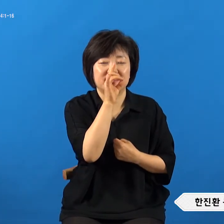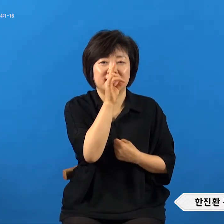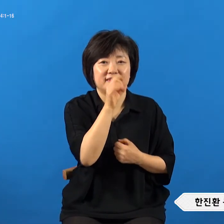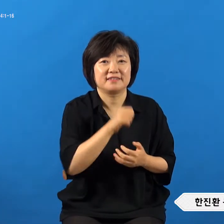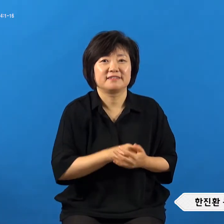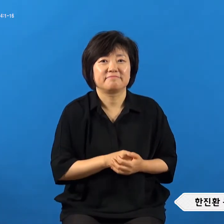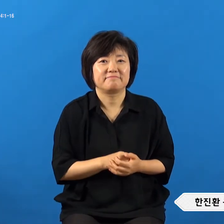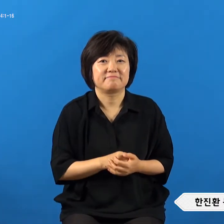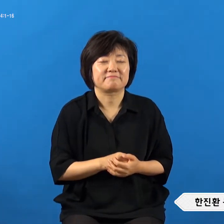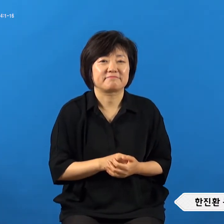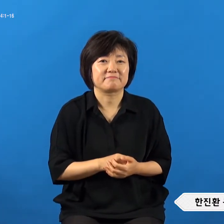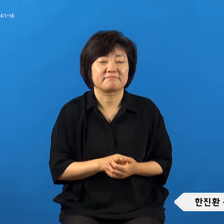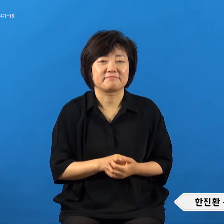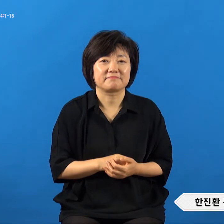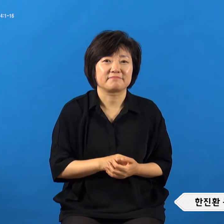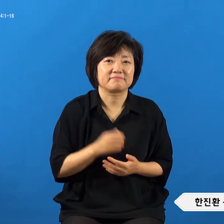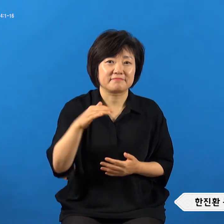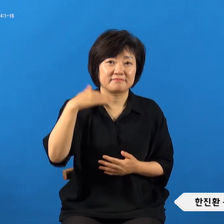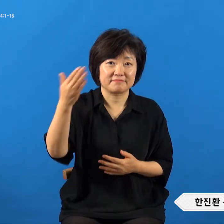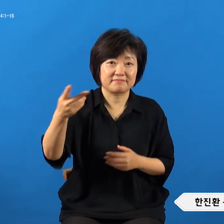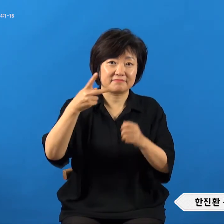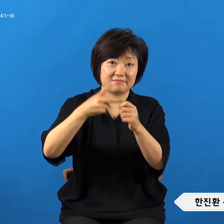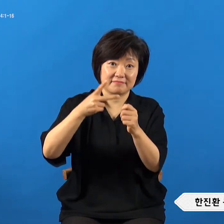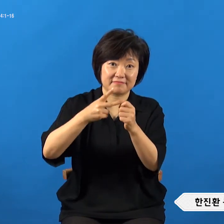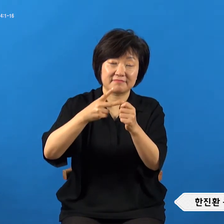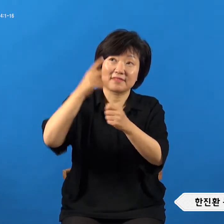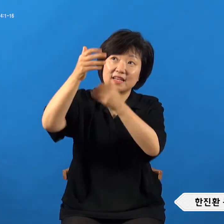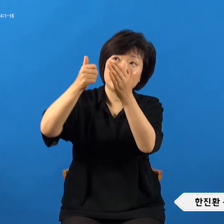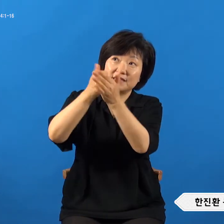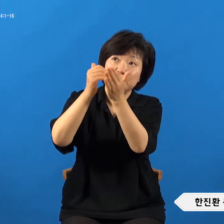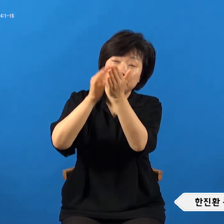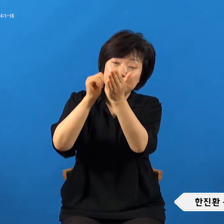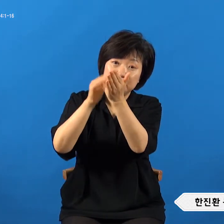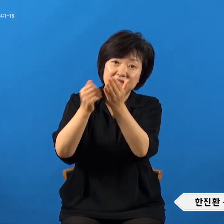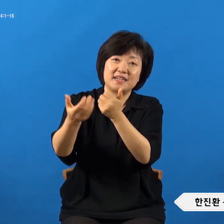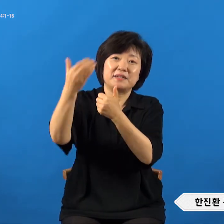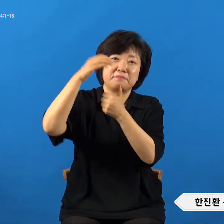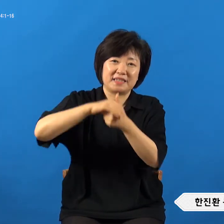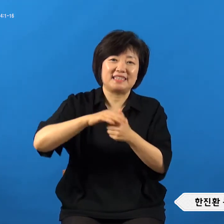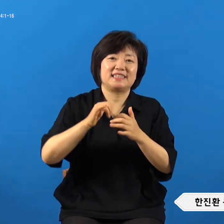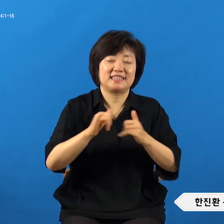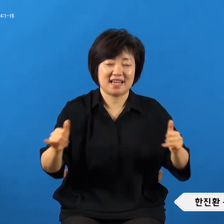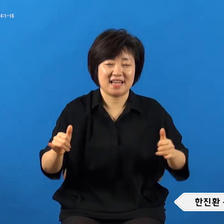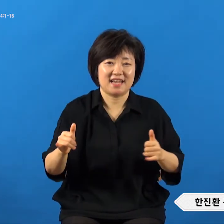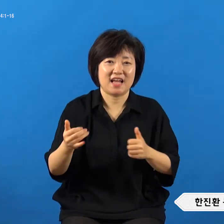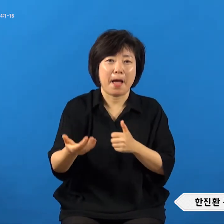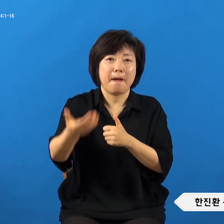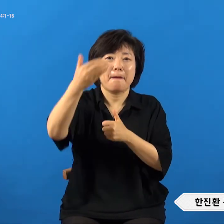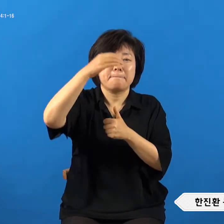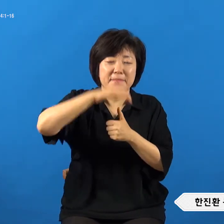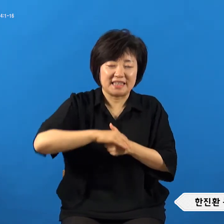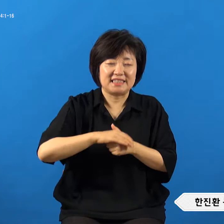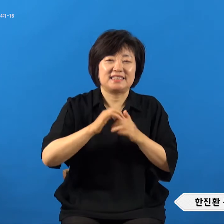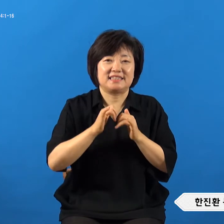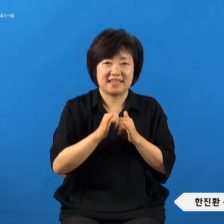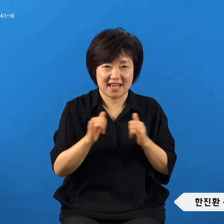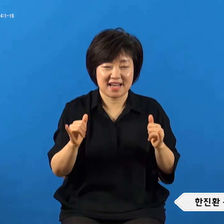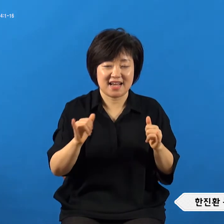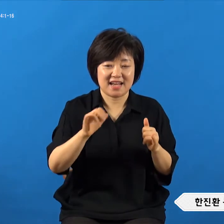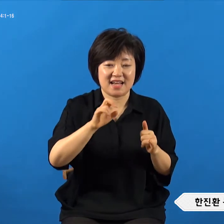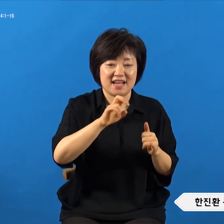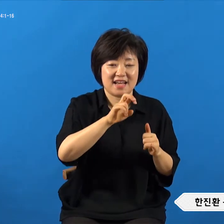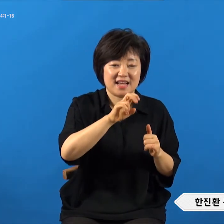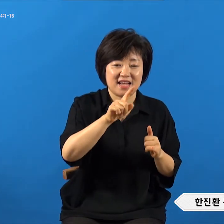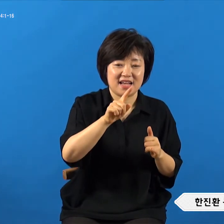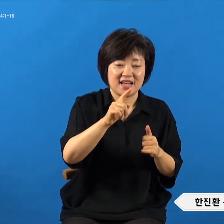없습니다. 그 다음에 보면 하나님의 비밀을 맡은 자라고 했습니다. 여기 맡은 자라는